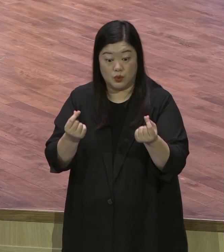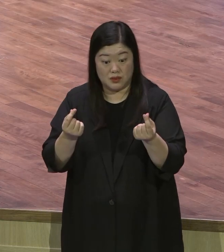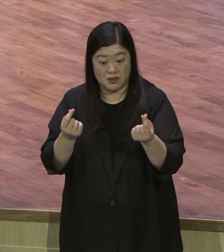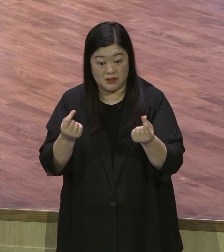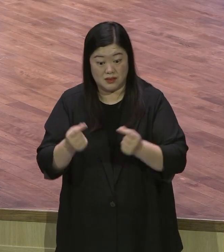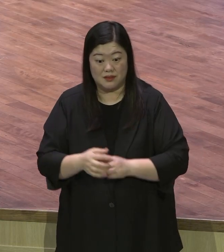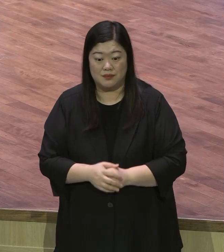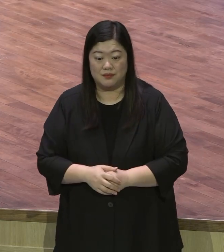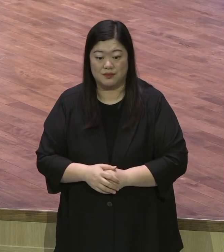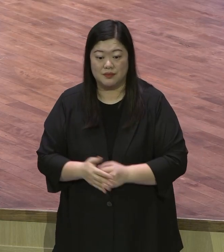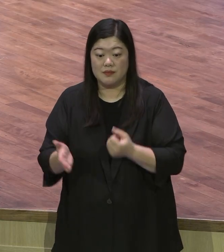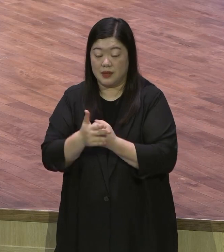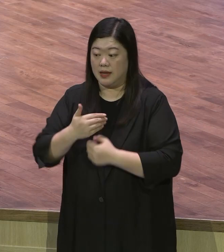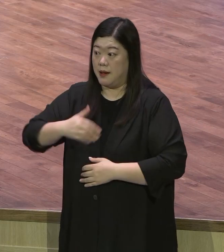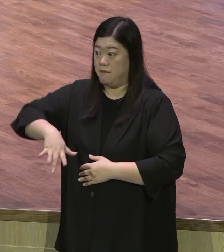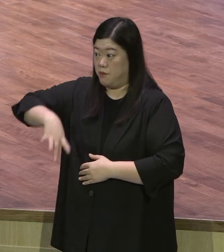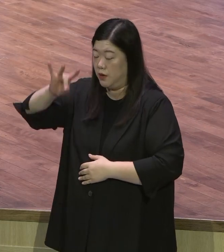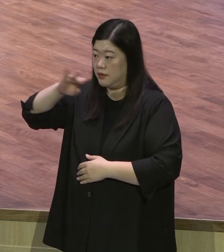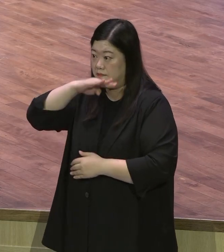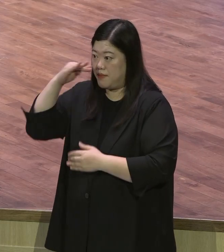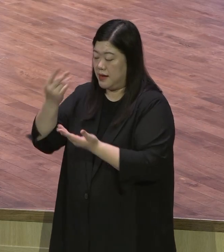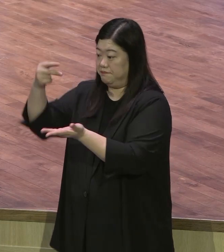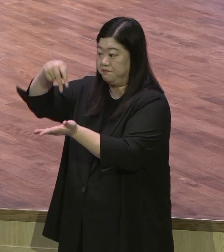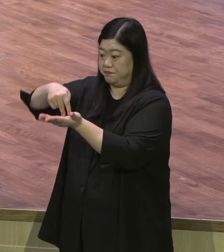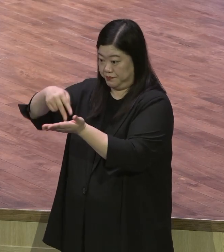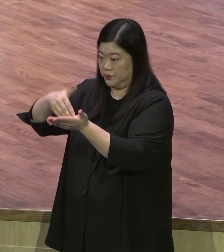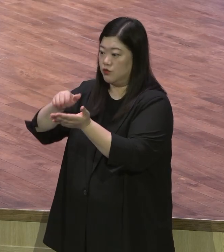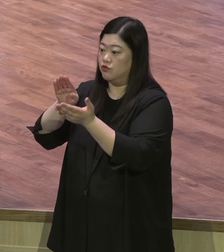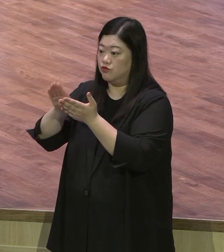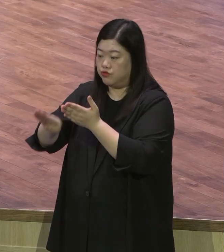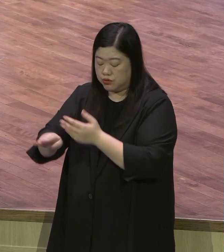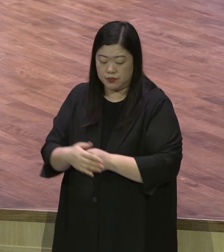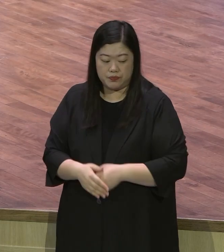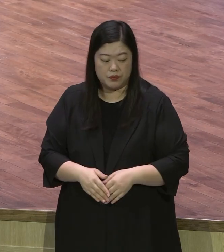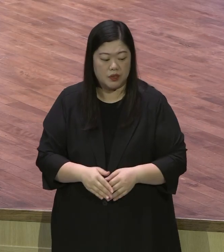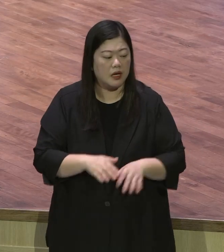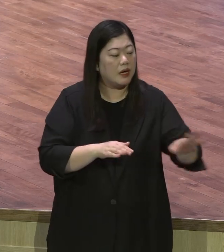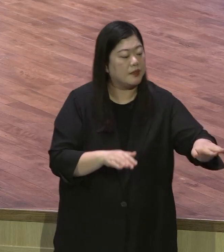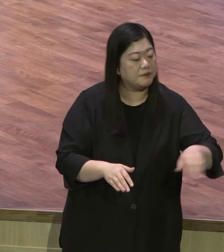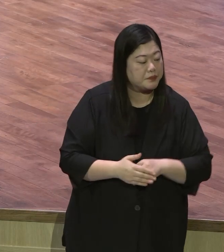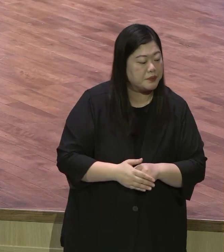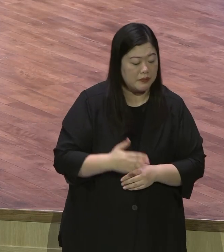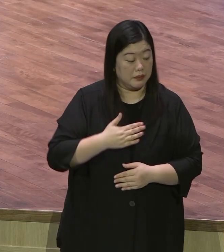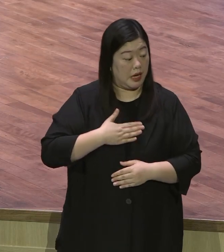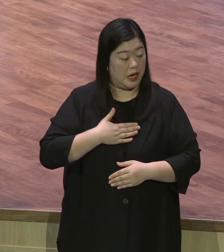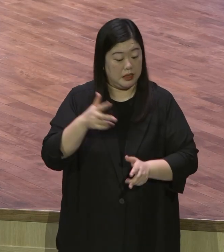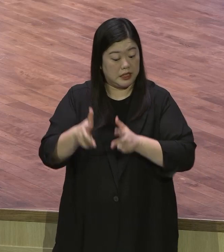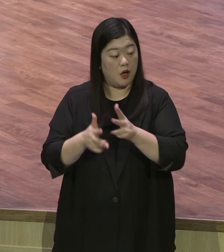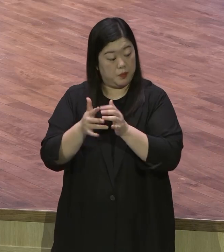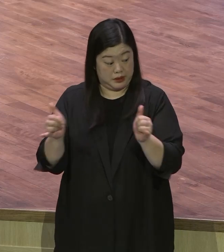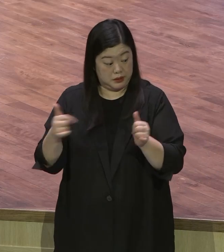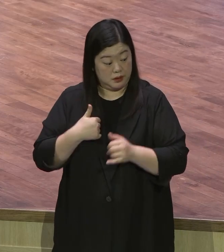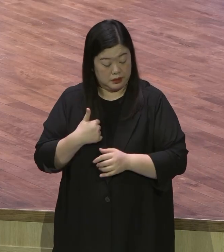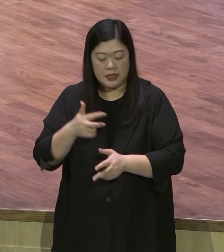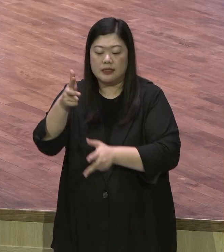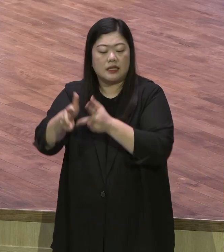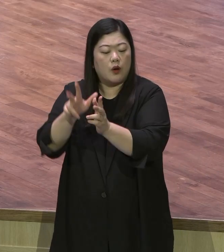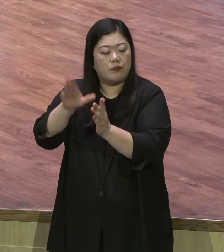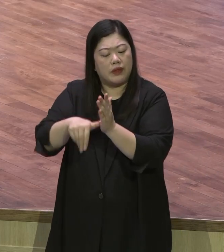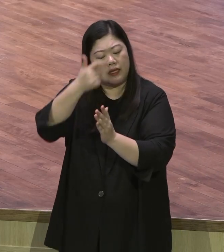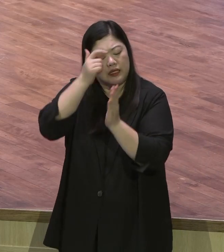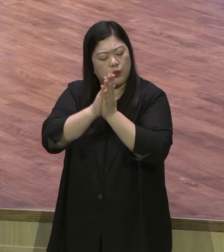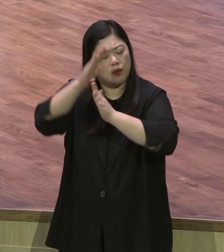아이들에게, 그 후대들에게 이런 이 기도 콘텐츠, 나의 사업하면서 나 이런 기도한다. 기도하는 사실적인 스케줄